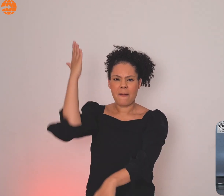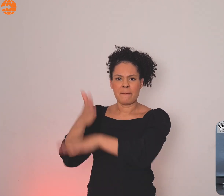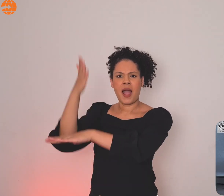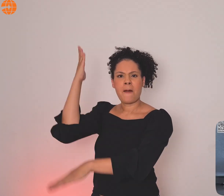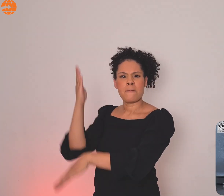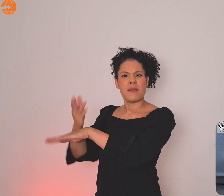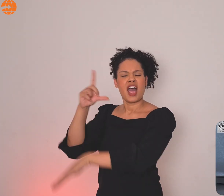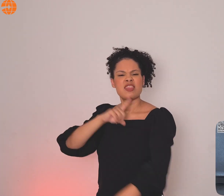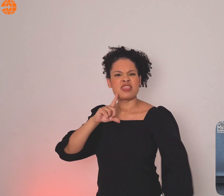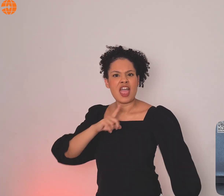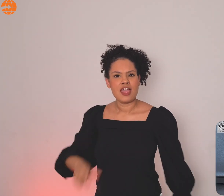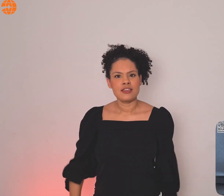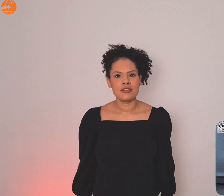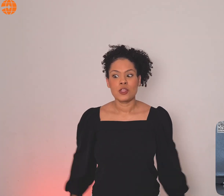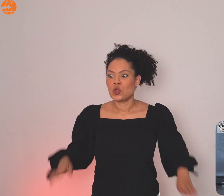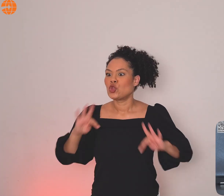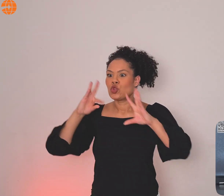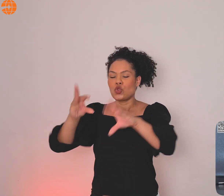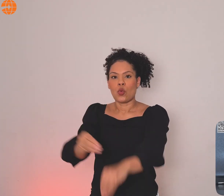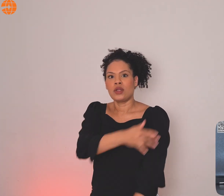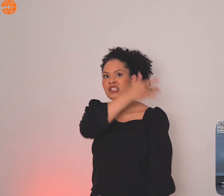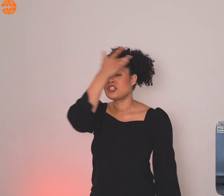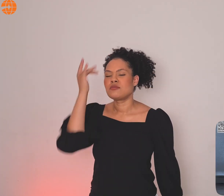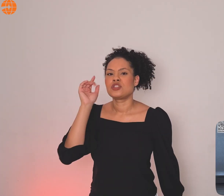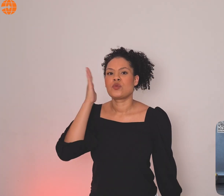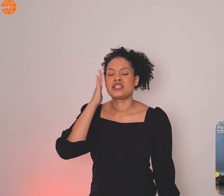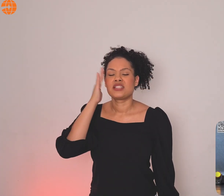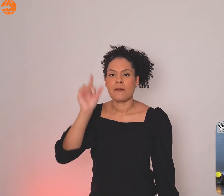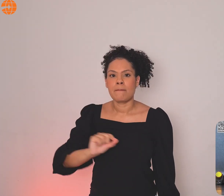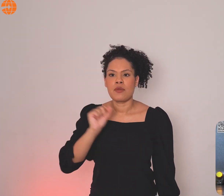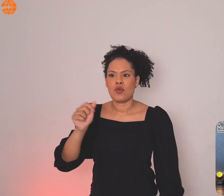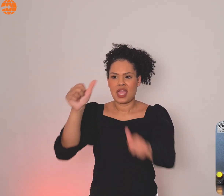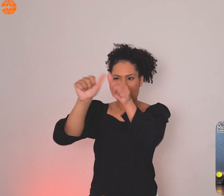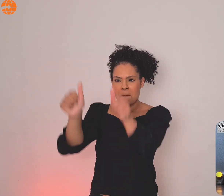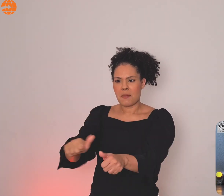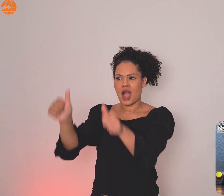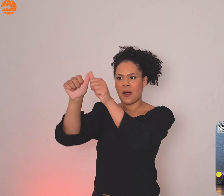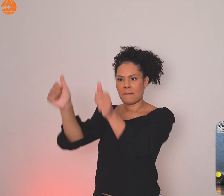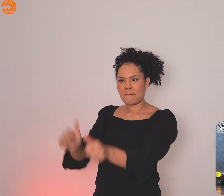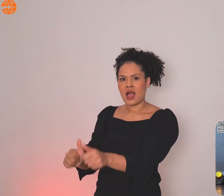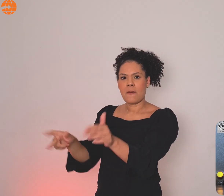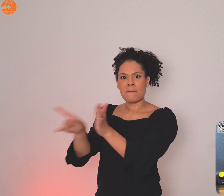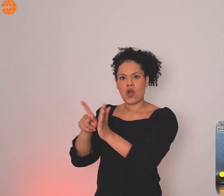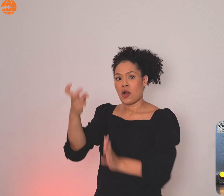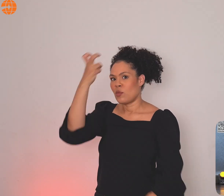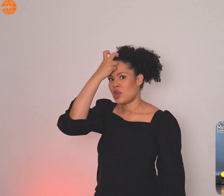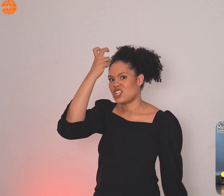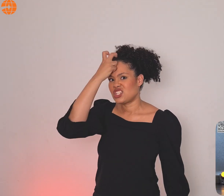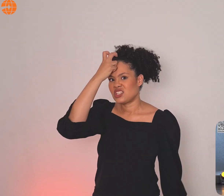que todos os deuses do Egito não são páreo para o Deus de Israel.